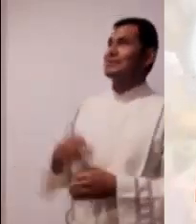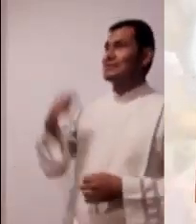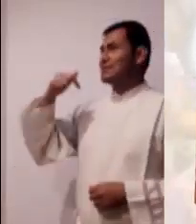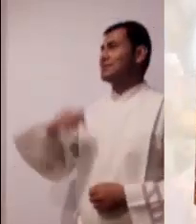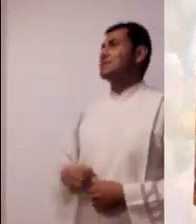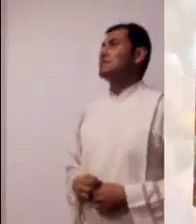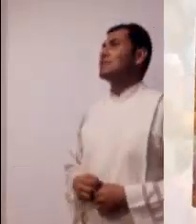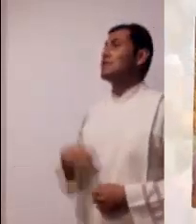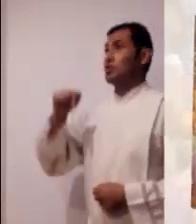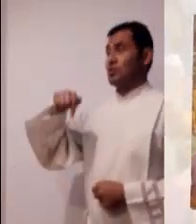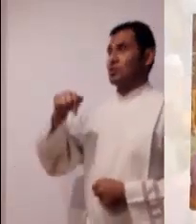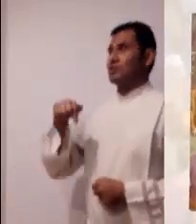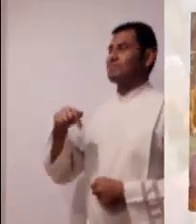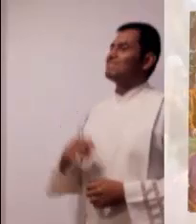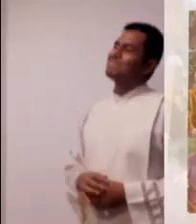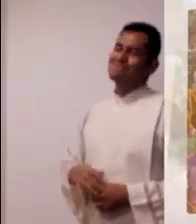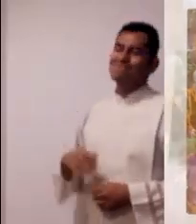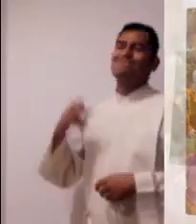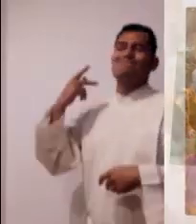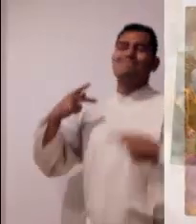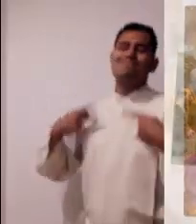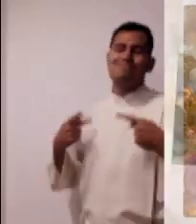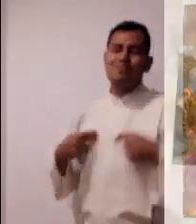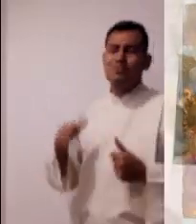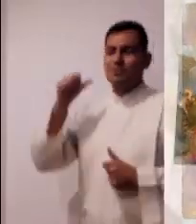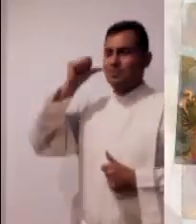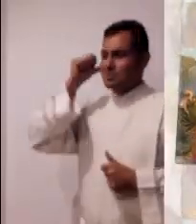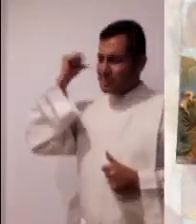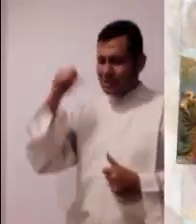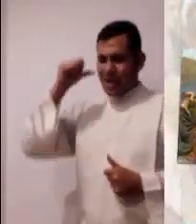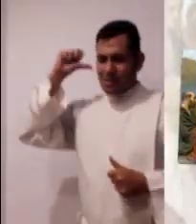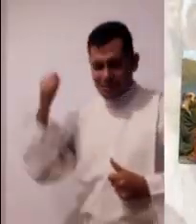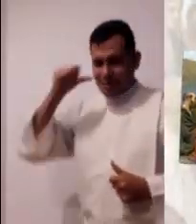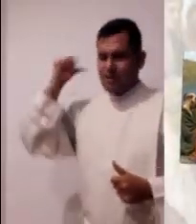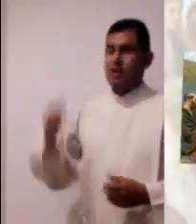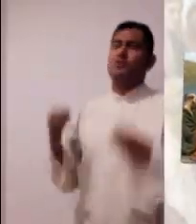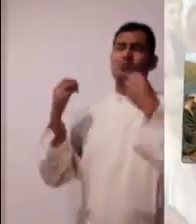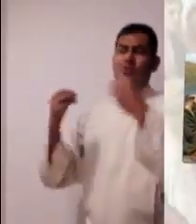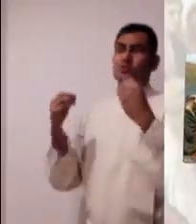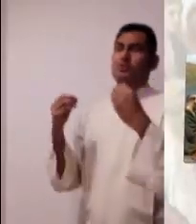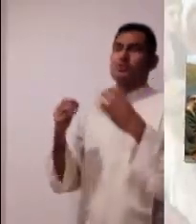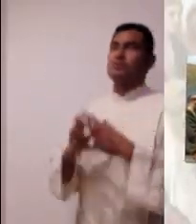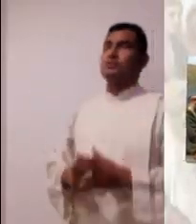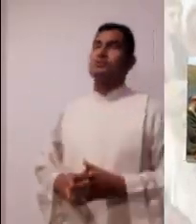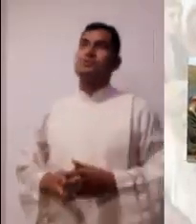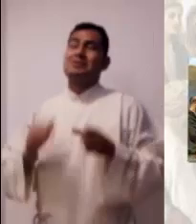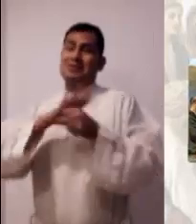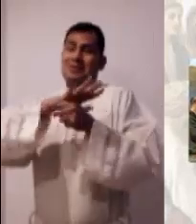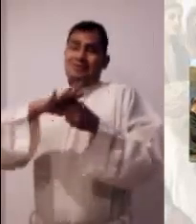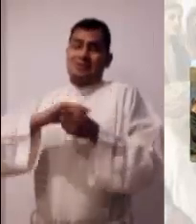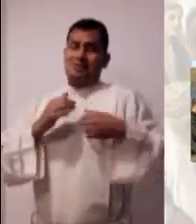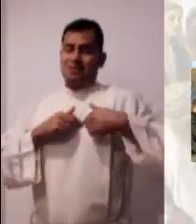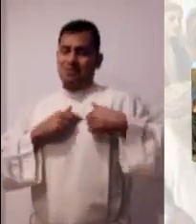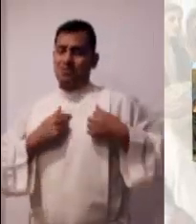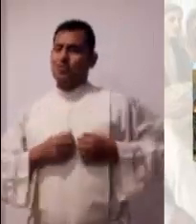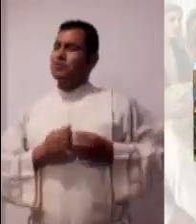a abolirlos, sino a darles plenitud. Yo les aseguro que antes se acabarán el cielo y la tierra, que deje